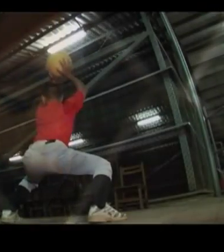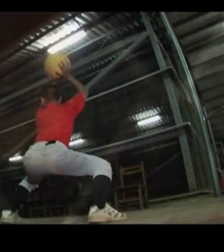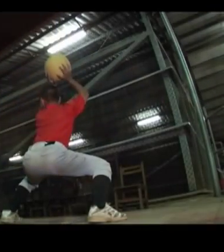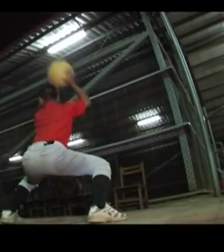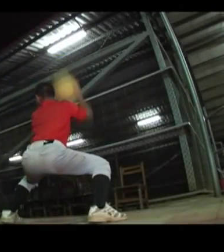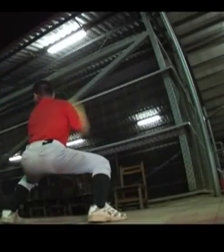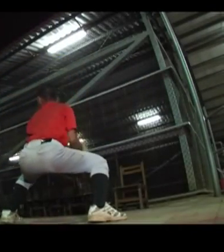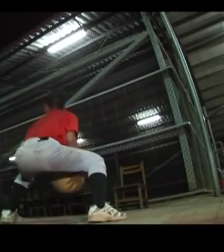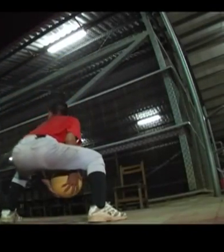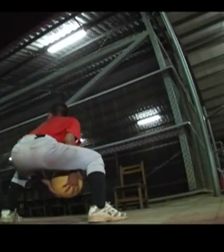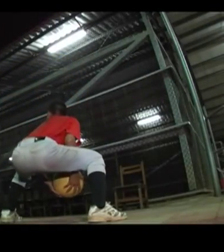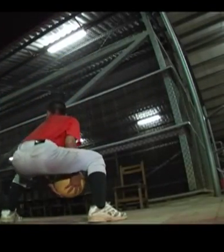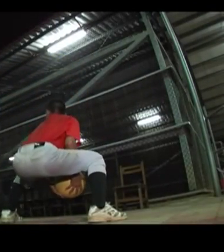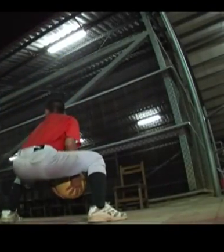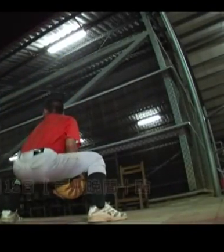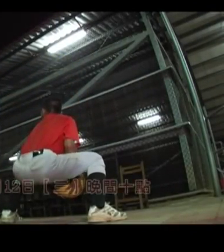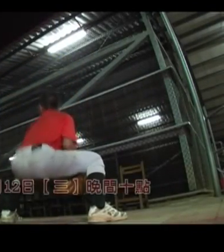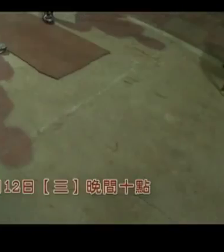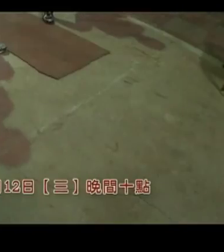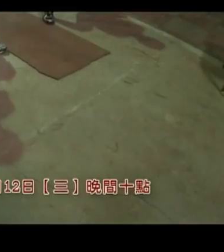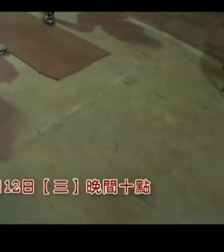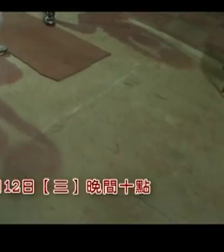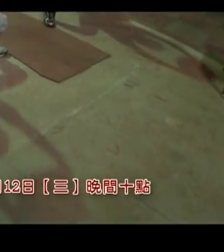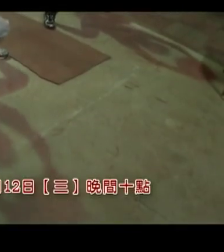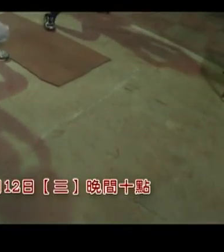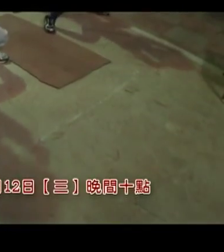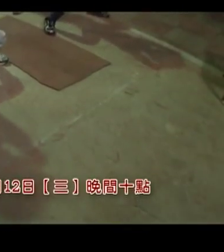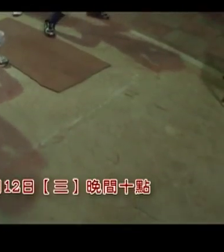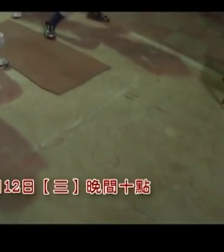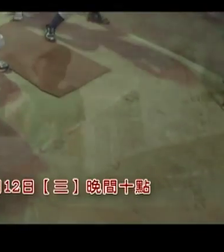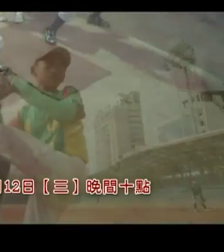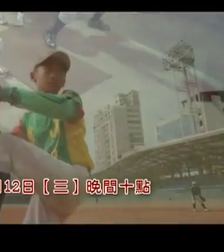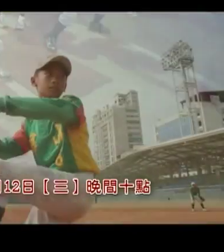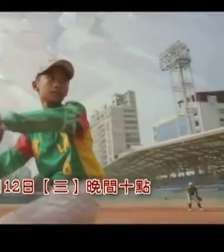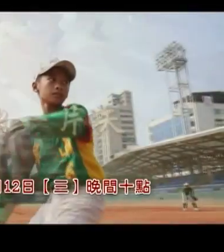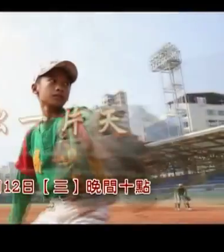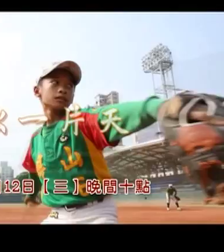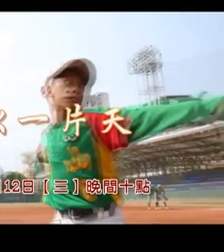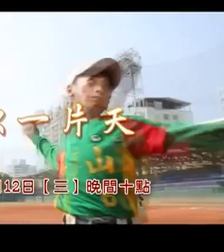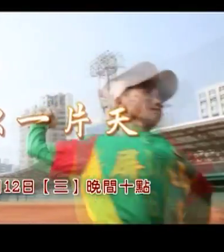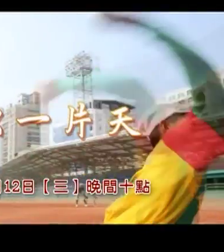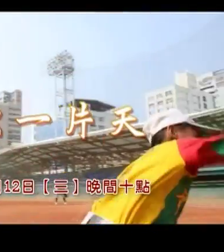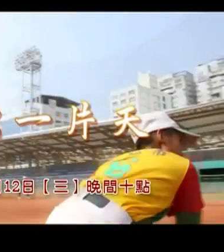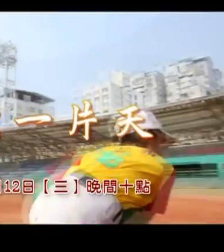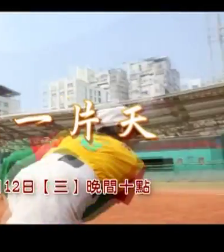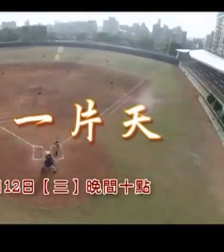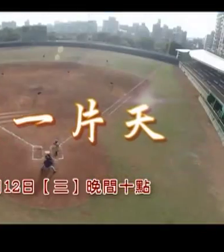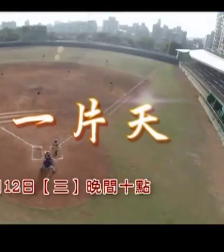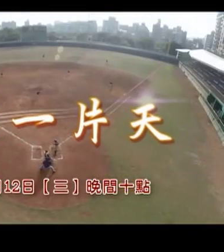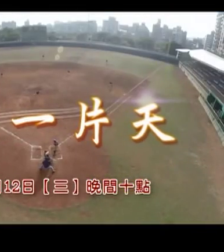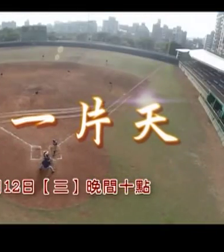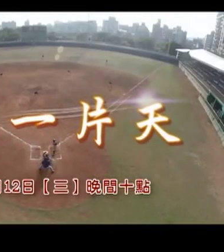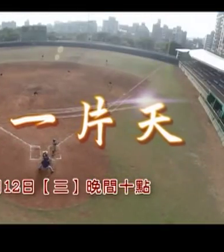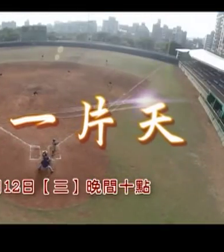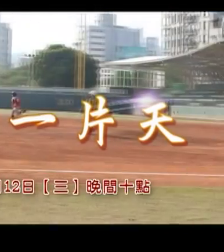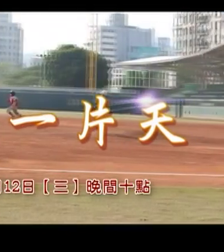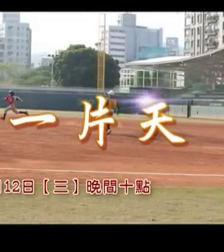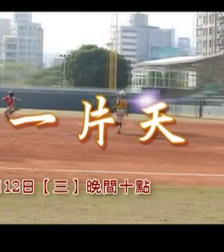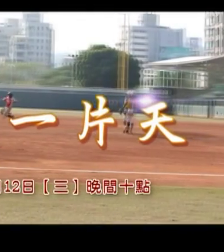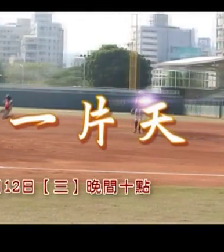自他自己，或者是父母亲出自于无奈。但是总该给他们掌声。很多小学二年级妈妈在帮他洗澡，还有些还要